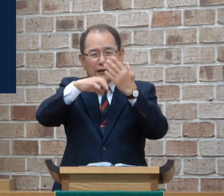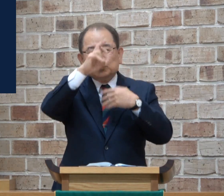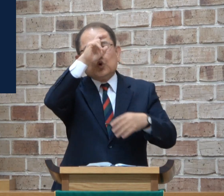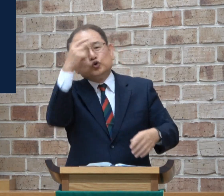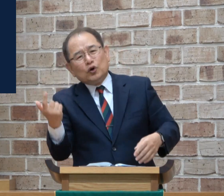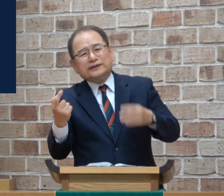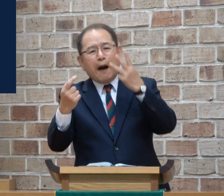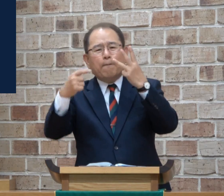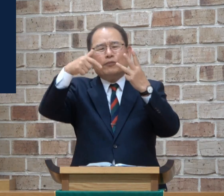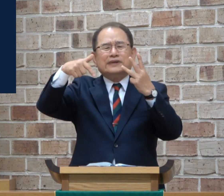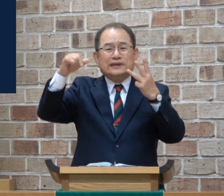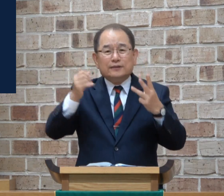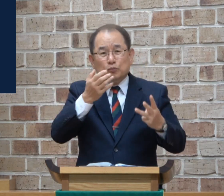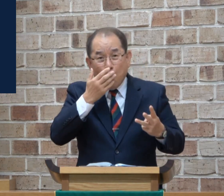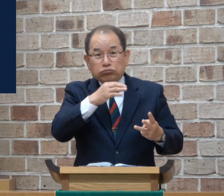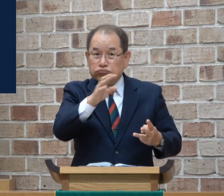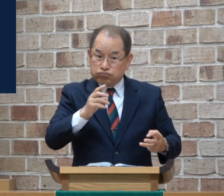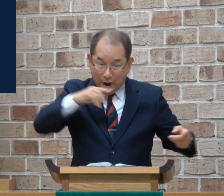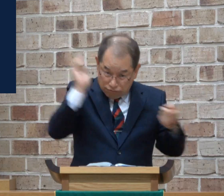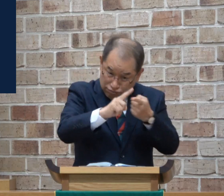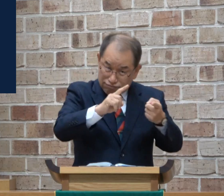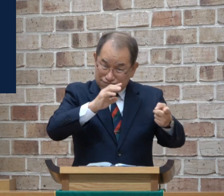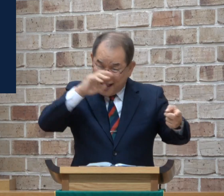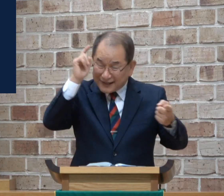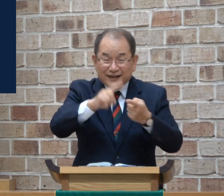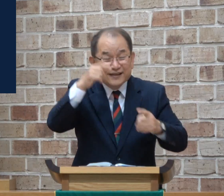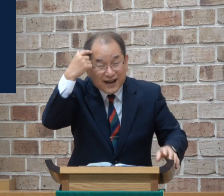새끼를 먹고 있는 것이 당연한 것인가요?